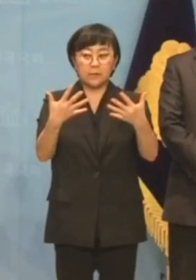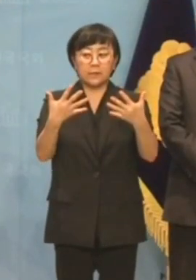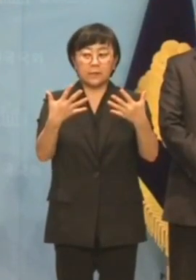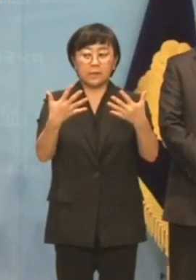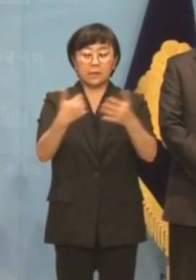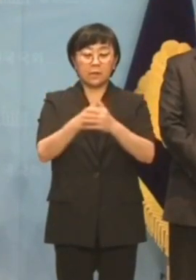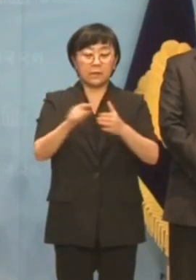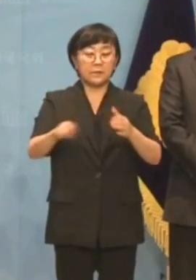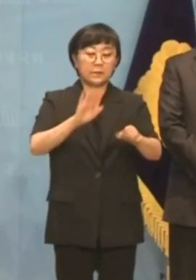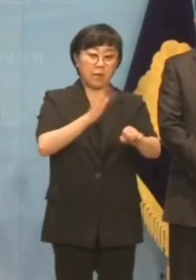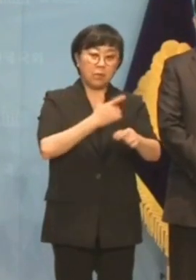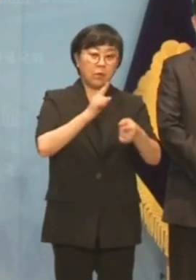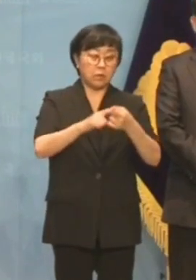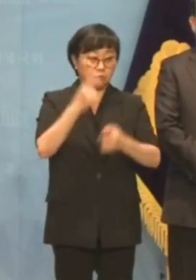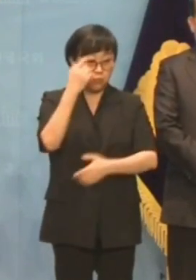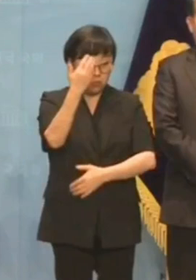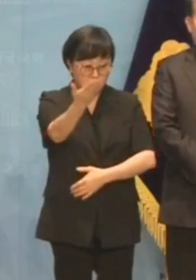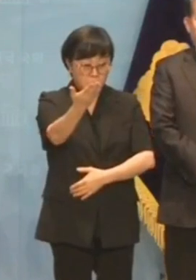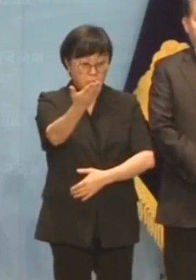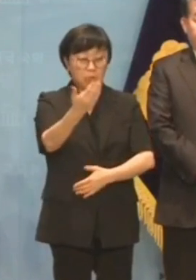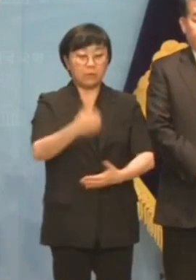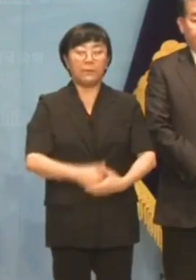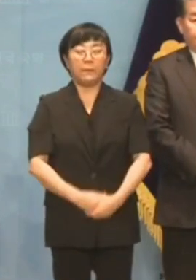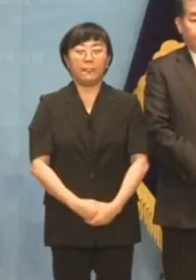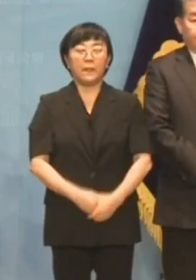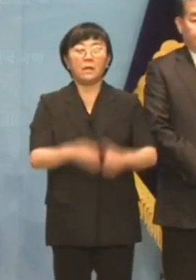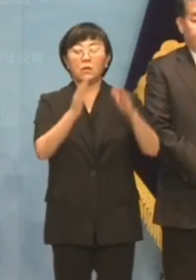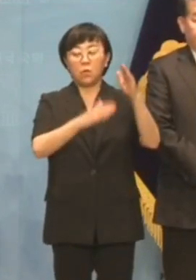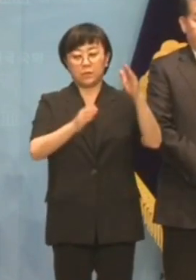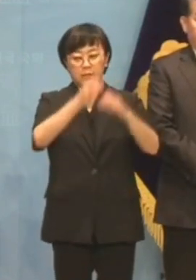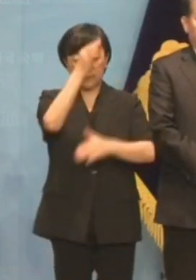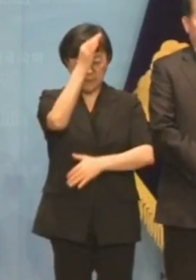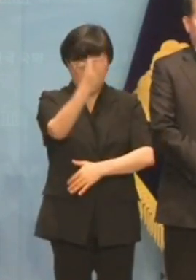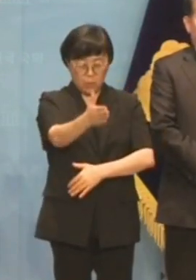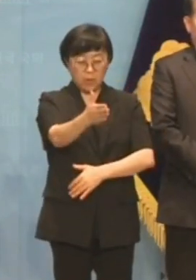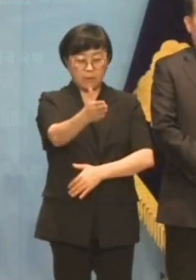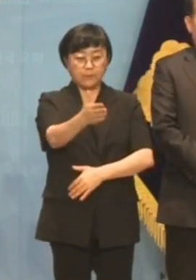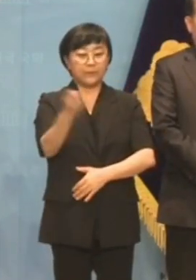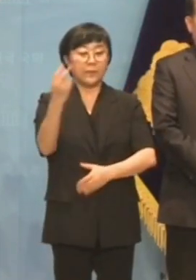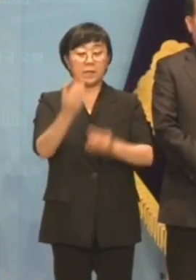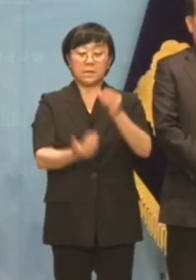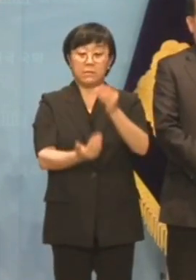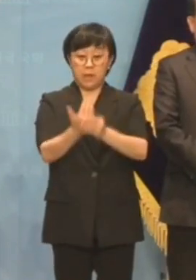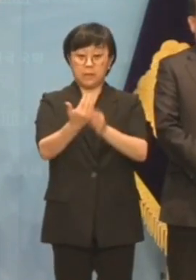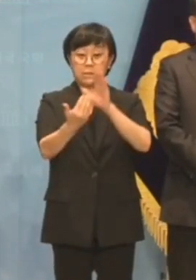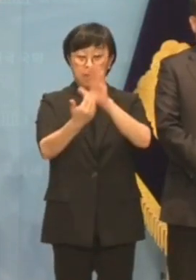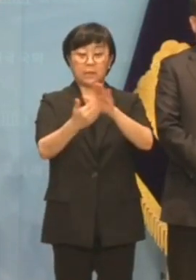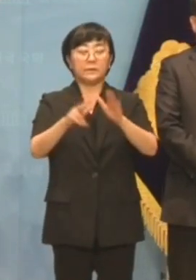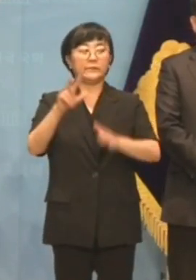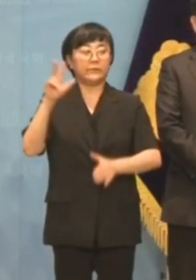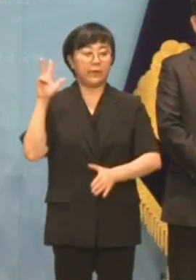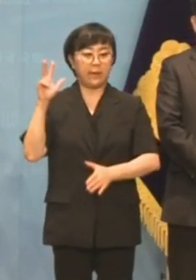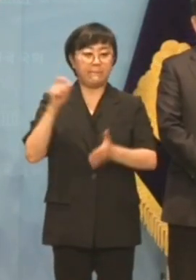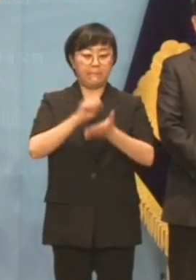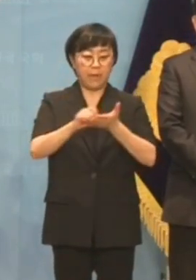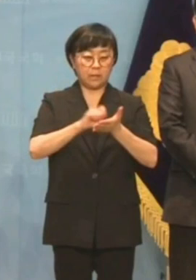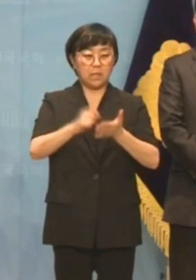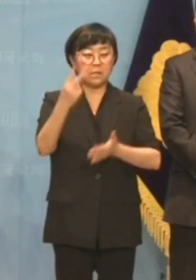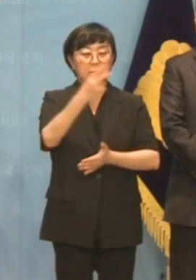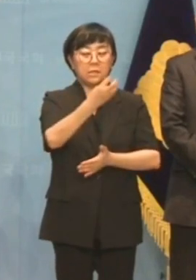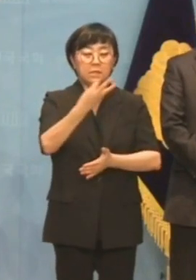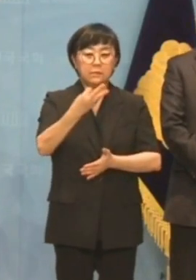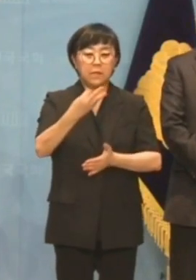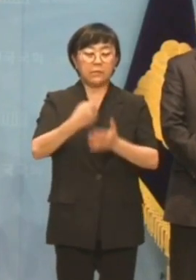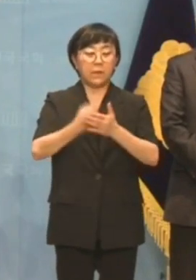명명백백 그 잘못을 물었고 공식적으로 사과를 하고 재발 방지 서약을 받았습니다.